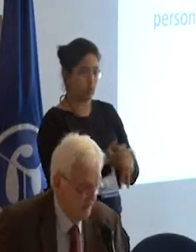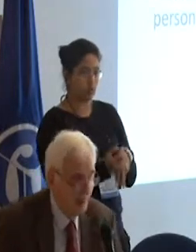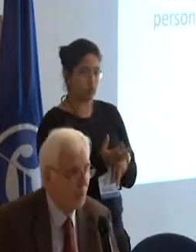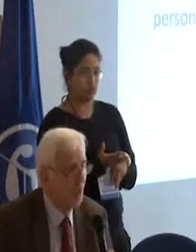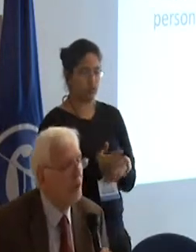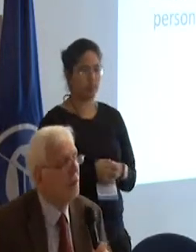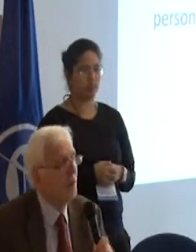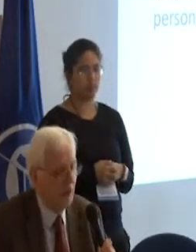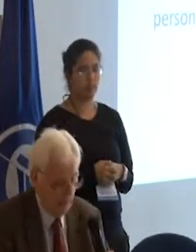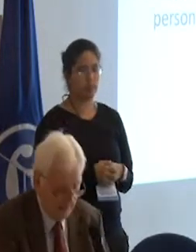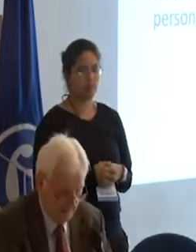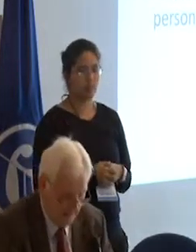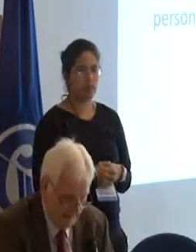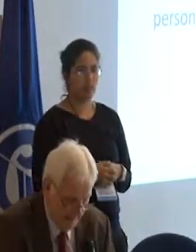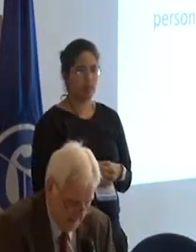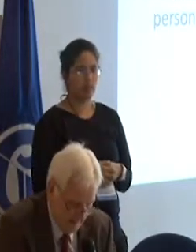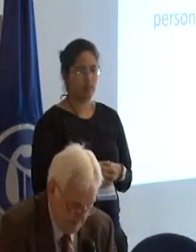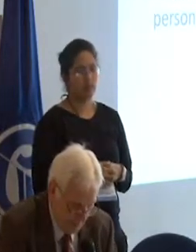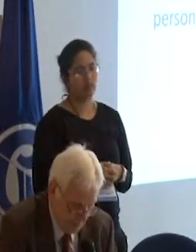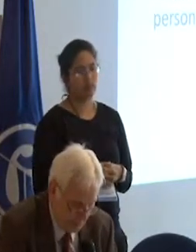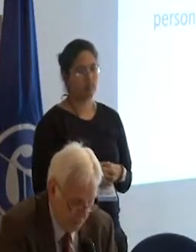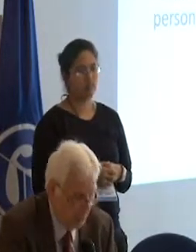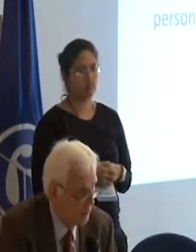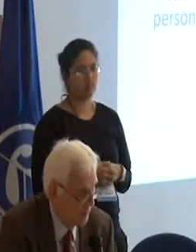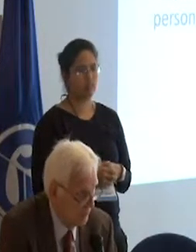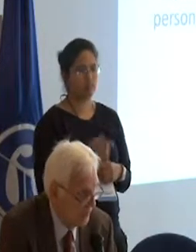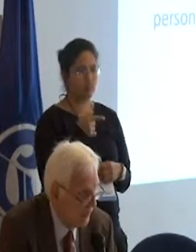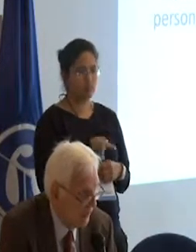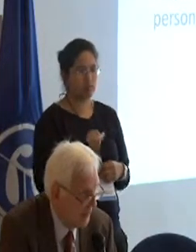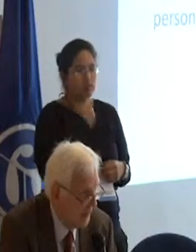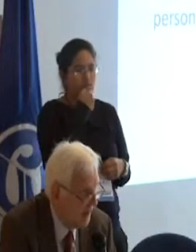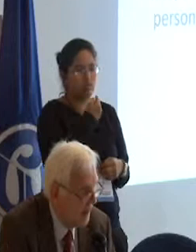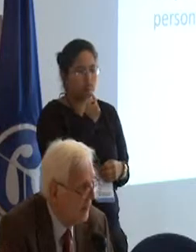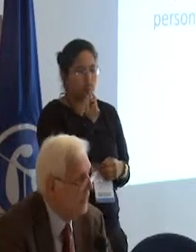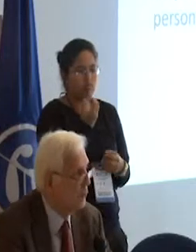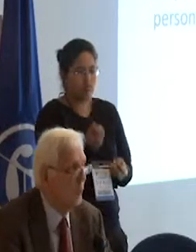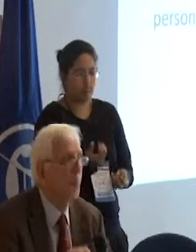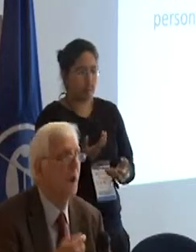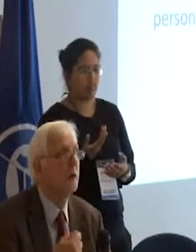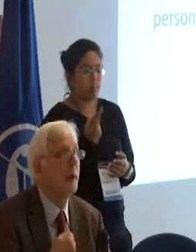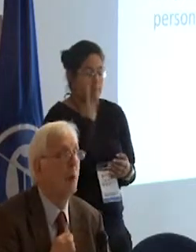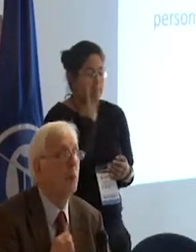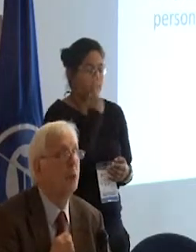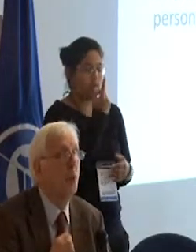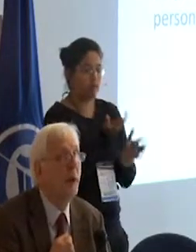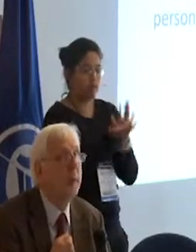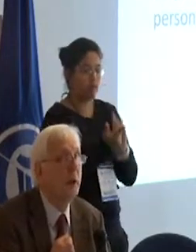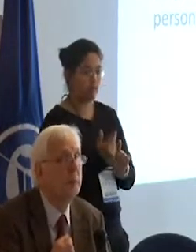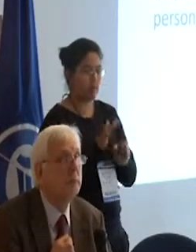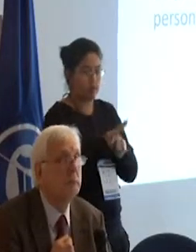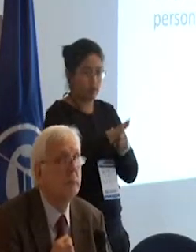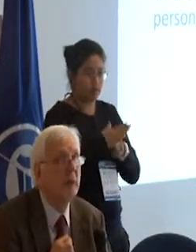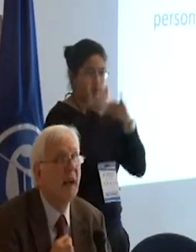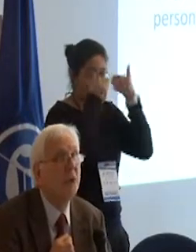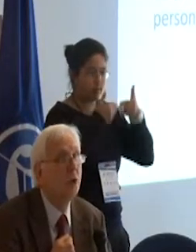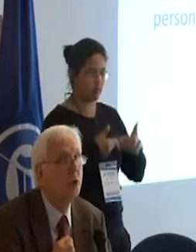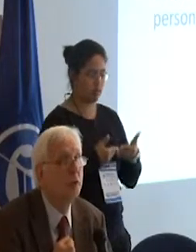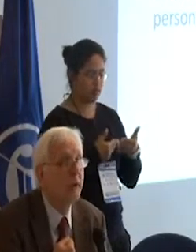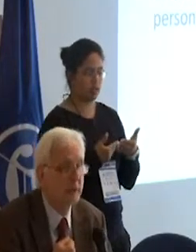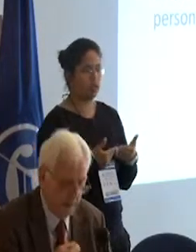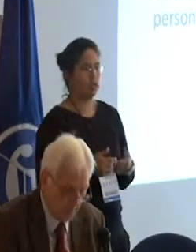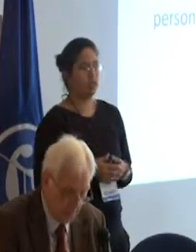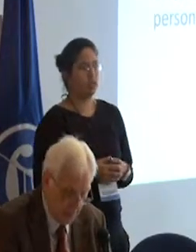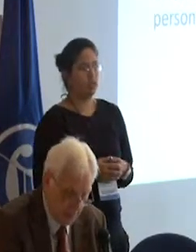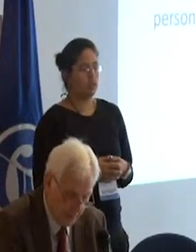que cuando les anuncian que van a recibir por primera vez un alumno en situación de capacidad, de